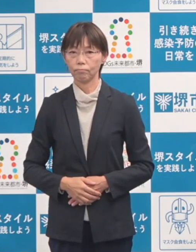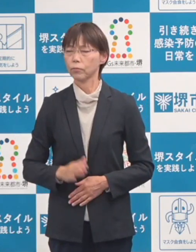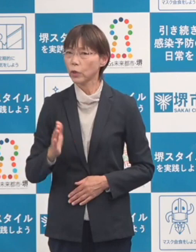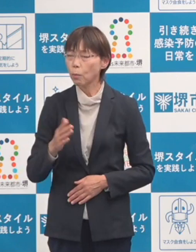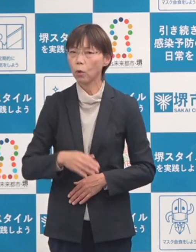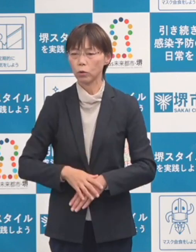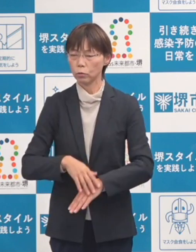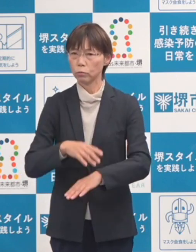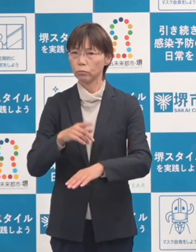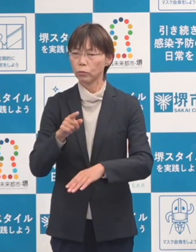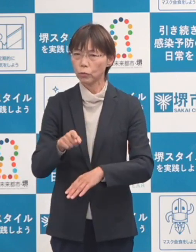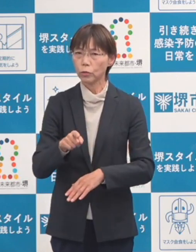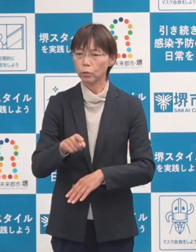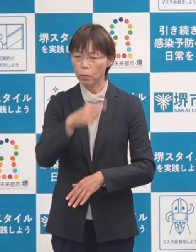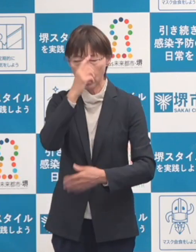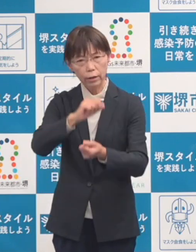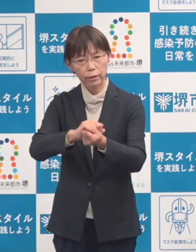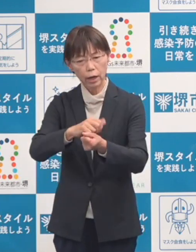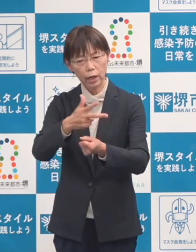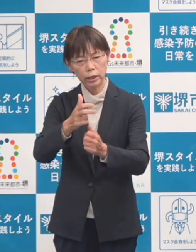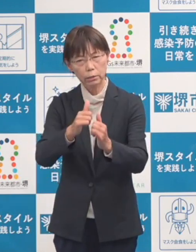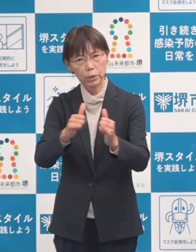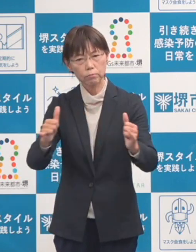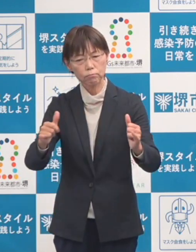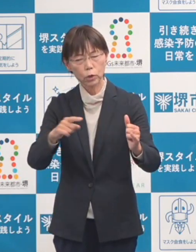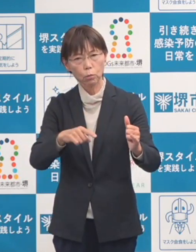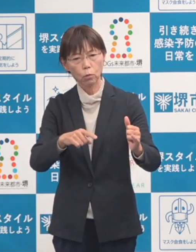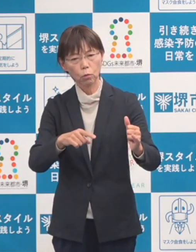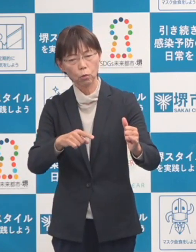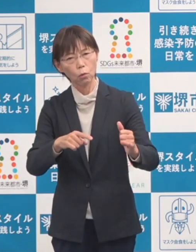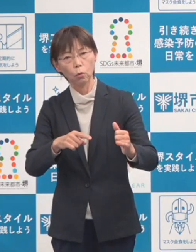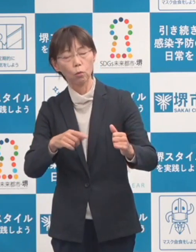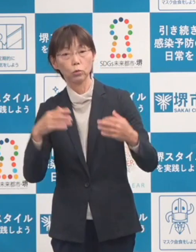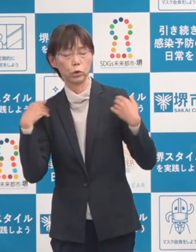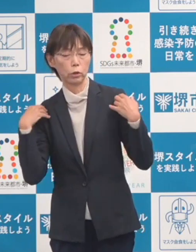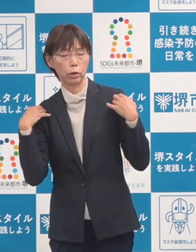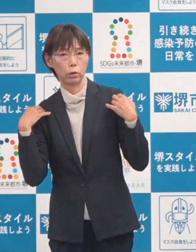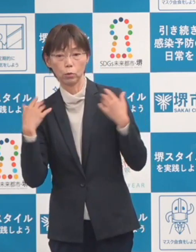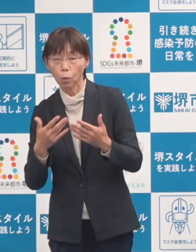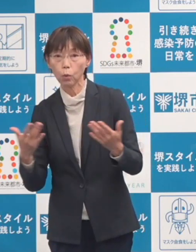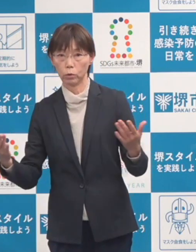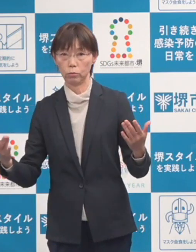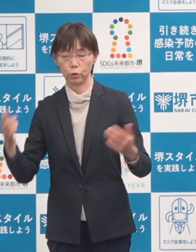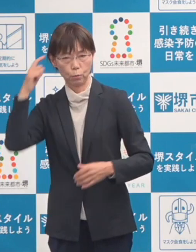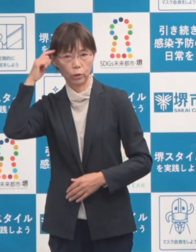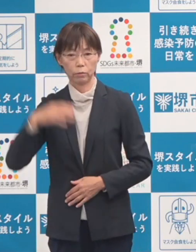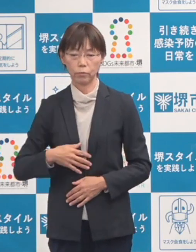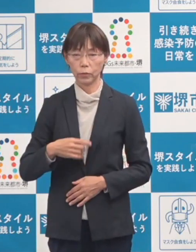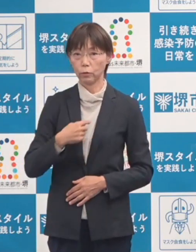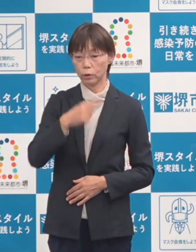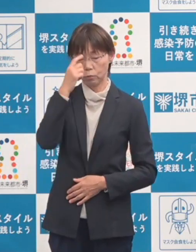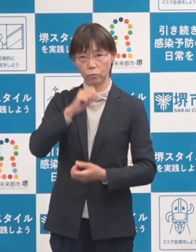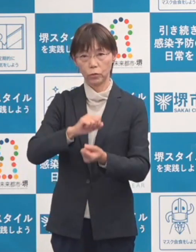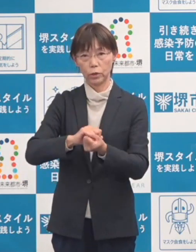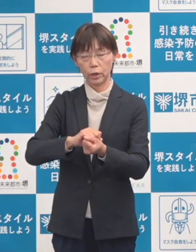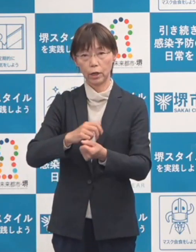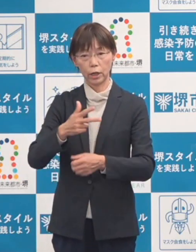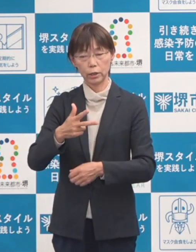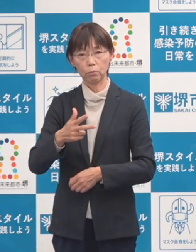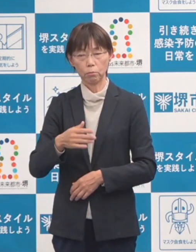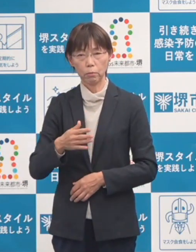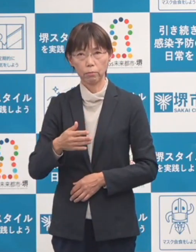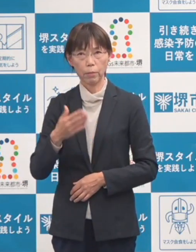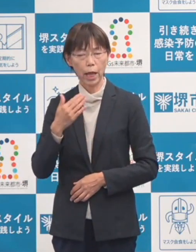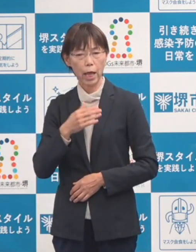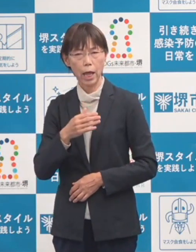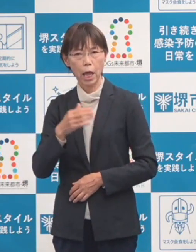は堺市民でも実は知らない方も多くいらっしゃると思っています。私も堺区選出の府議会議員を務めておりましたが、